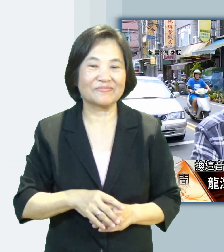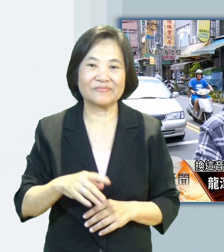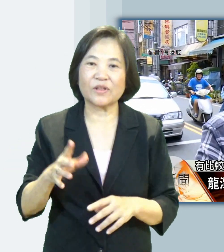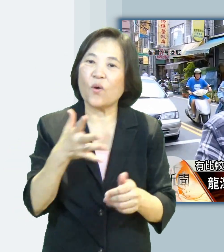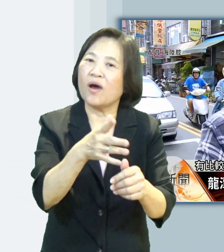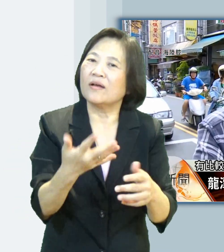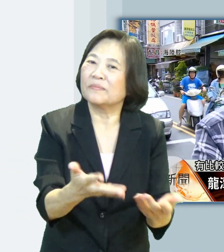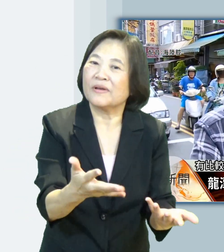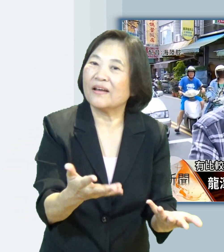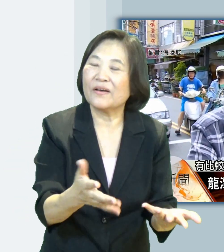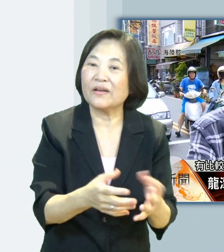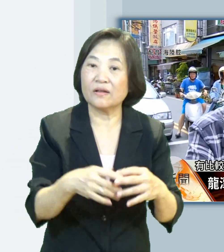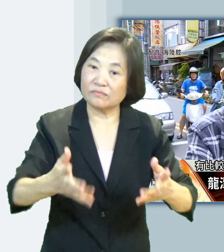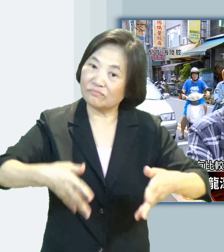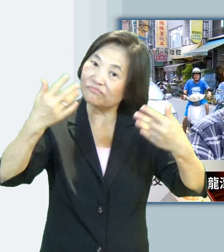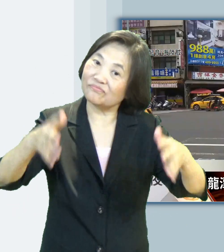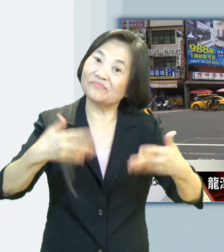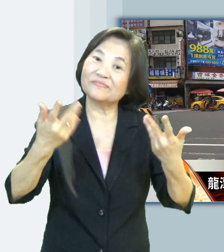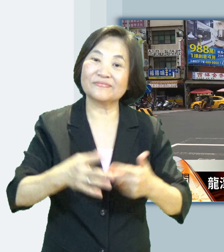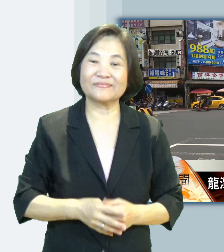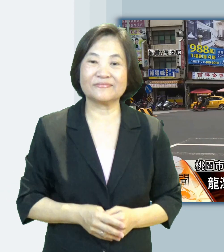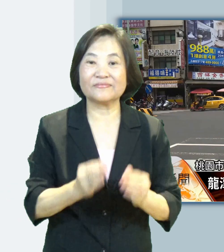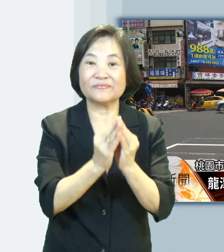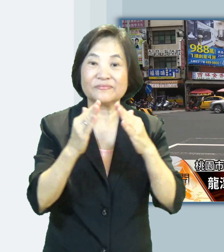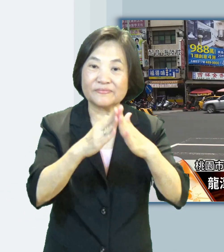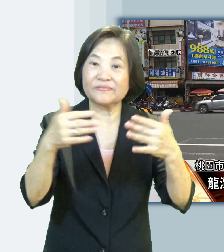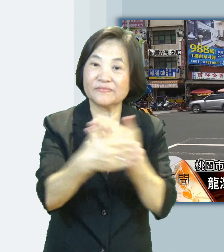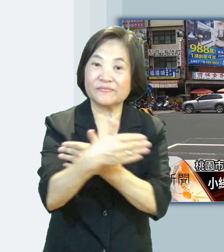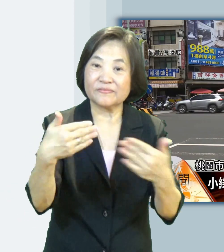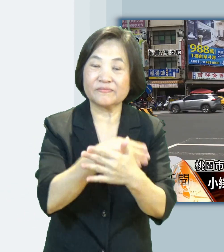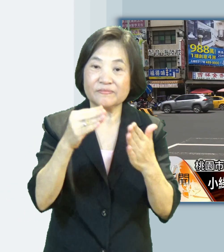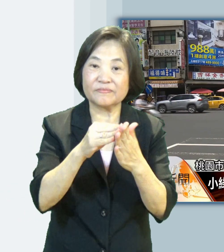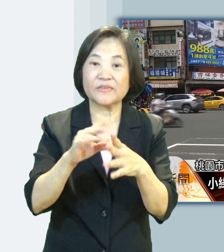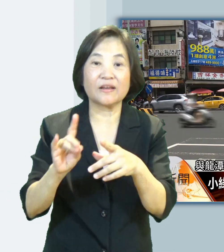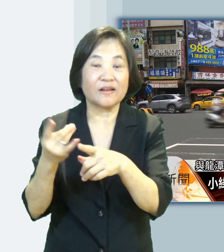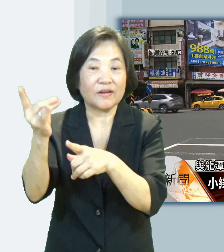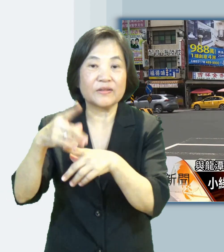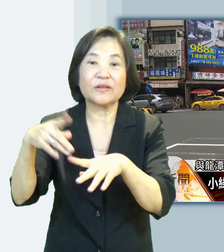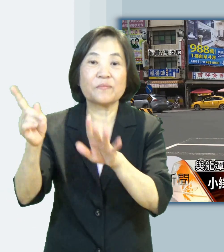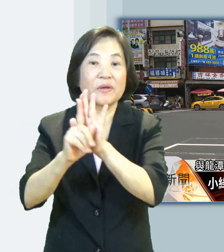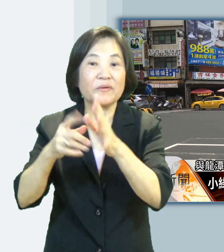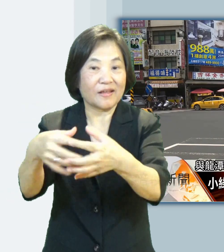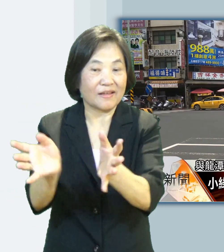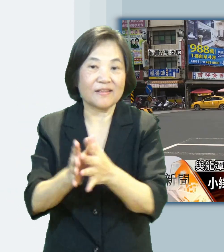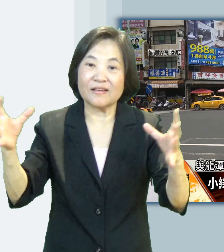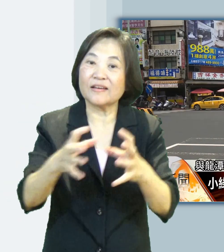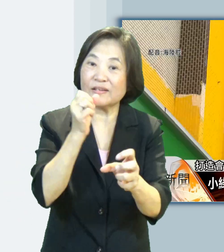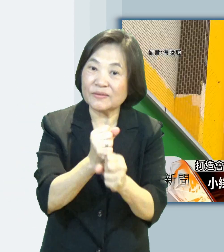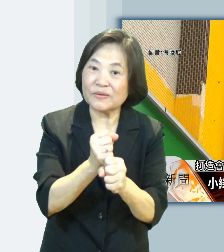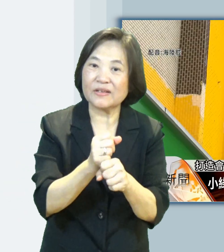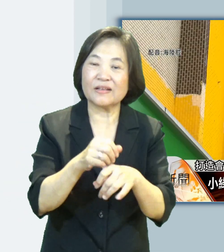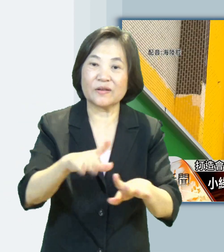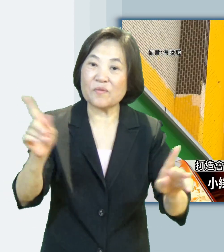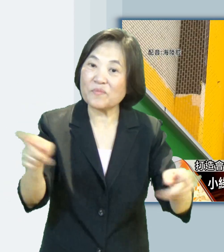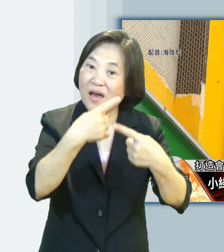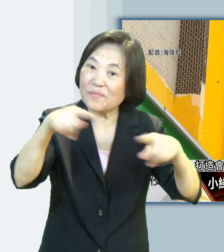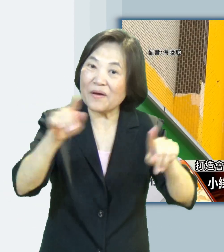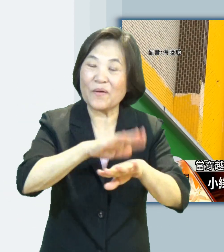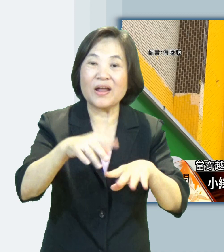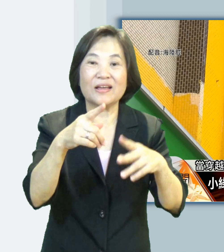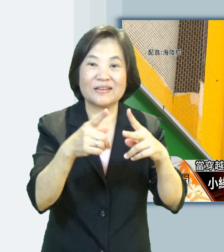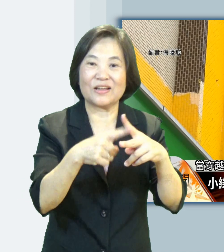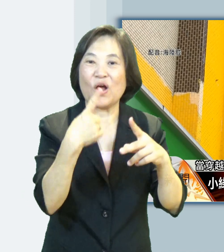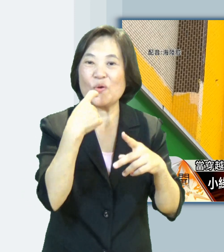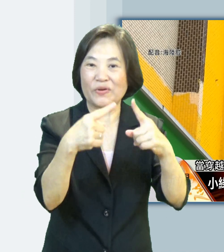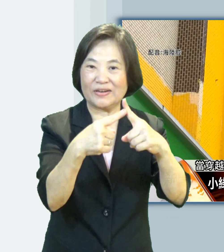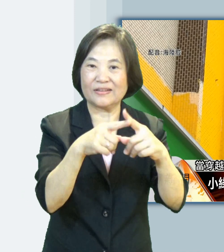怎么说？ 又较轻松。 突然市交通局老两摊爱乐关心乐团合作，打造为人造的石墙人，韩国